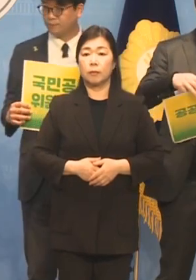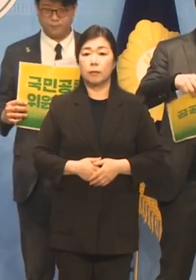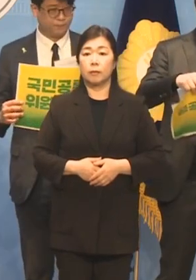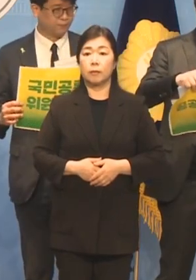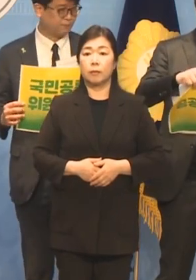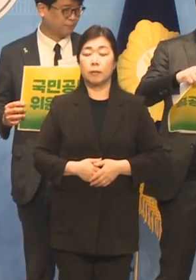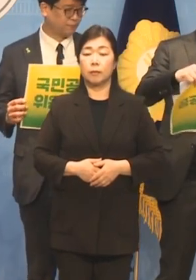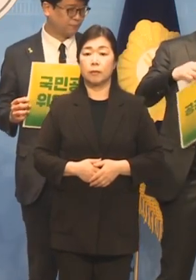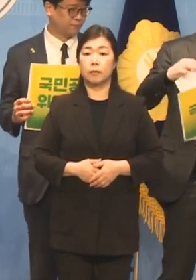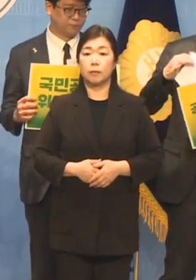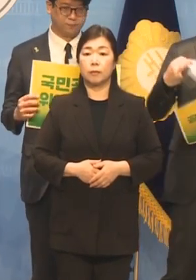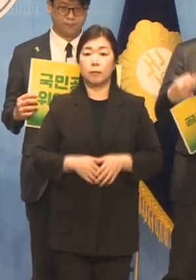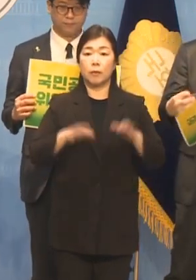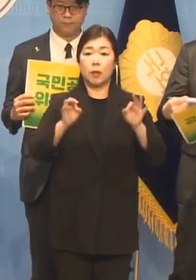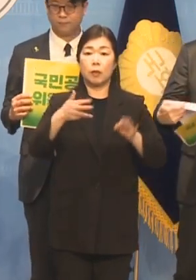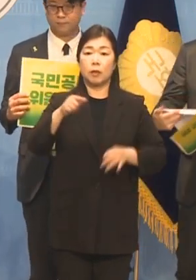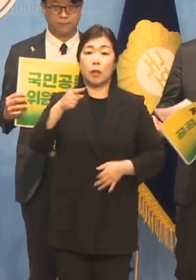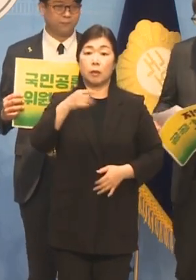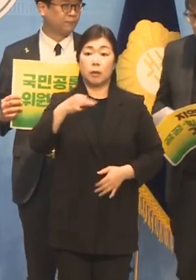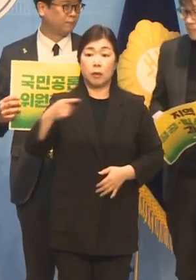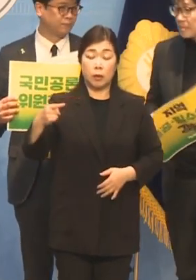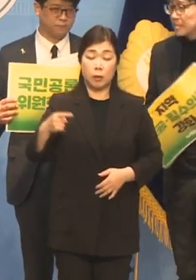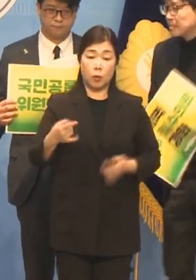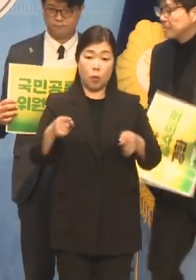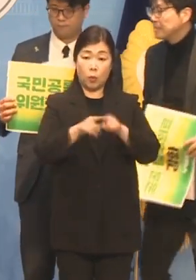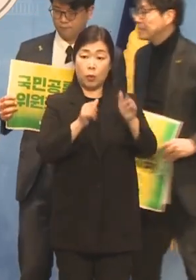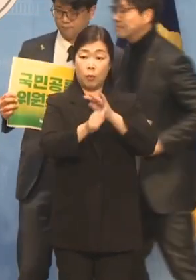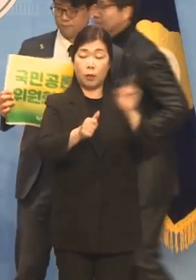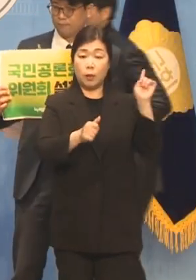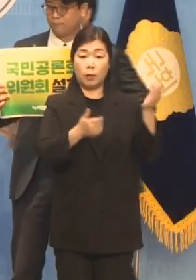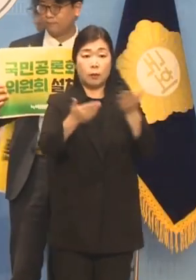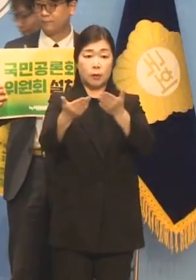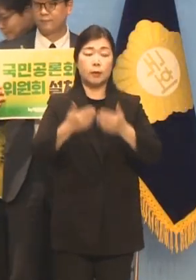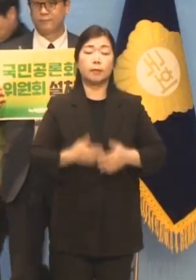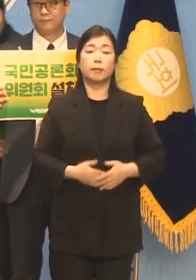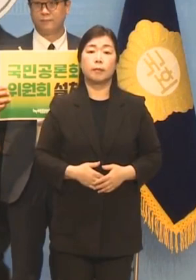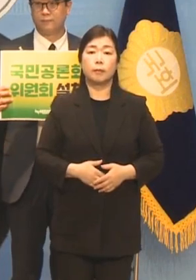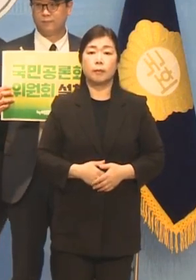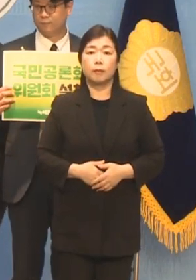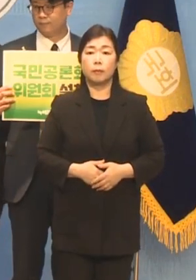네, 이어서 김찬희 공동대표님의 말씀 있겠습니다.